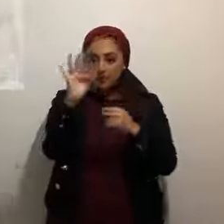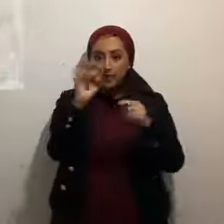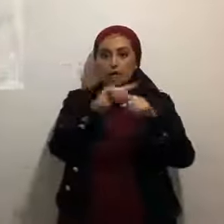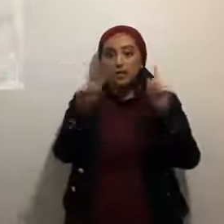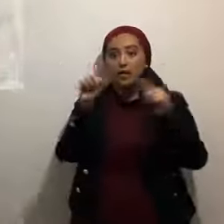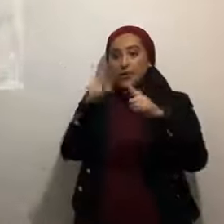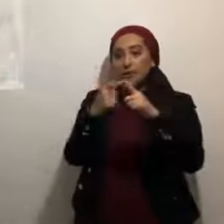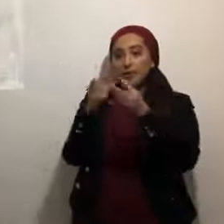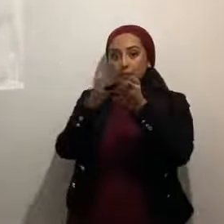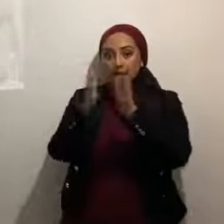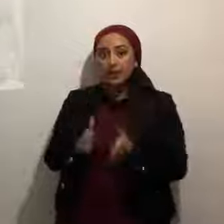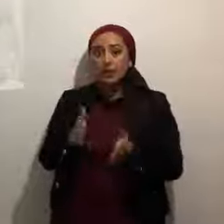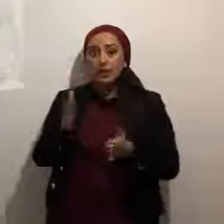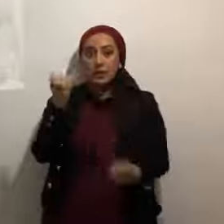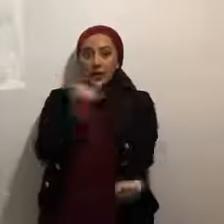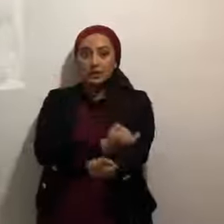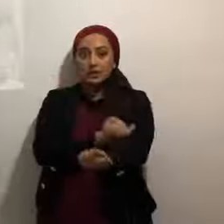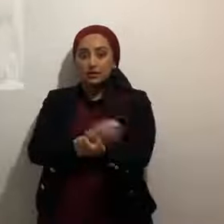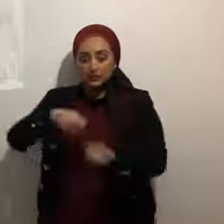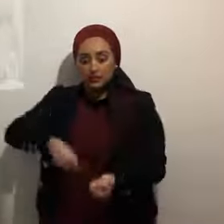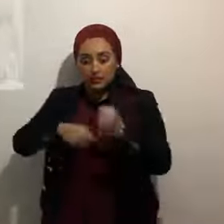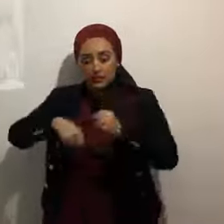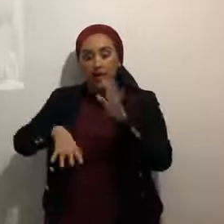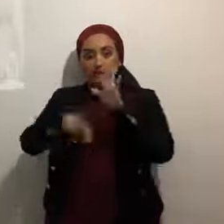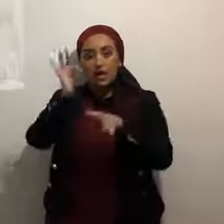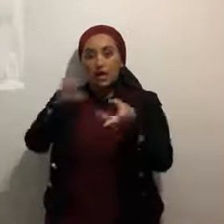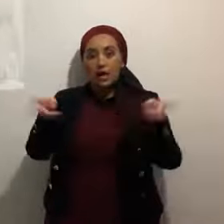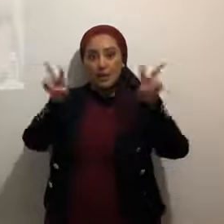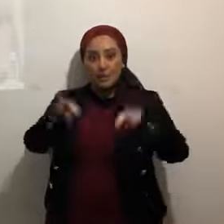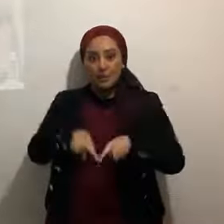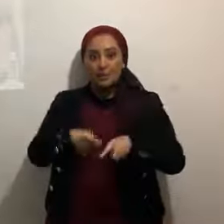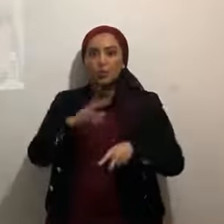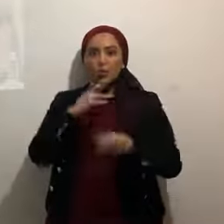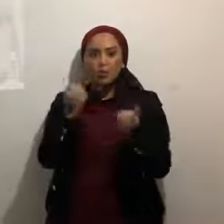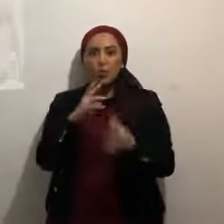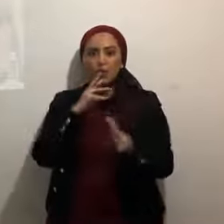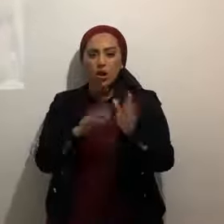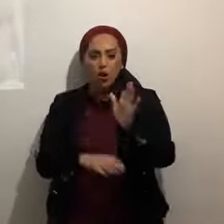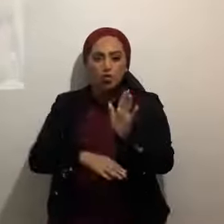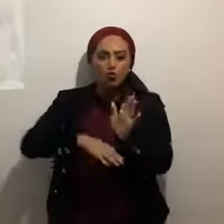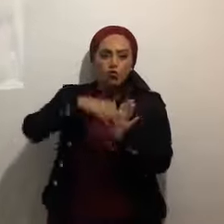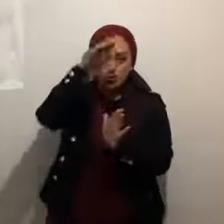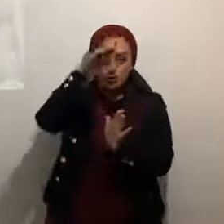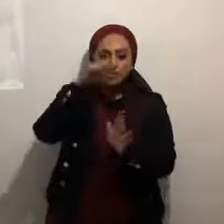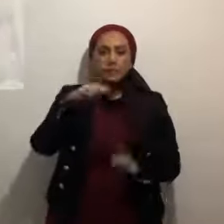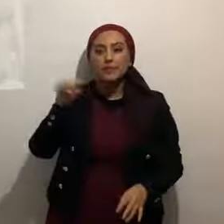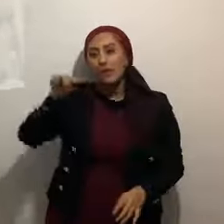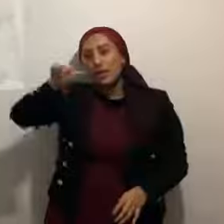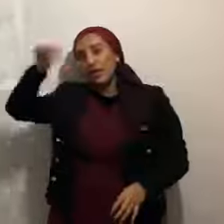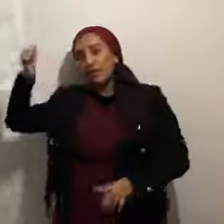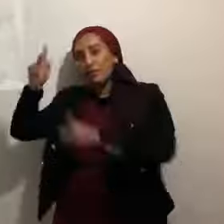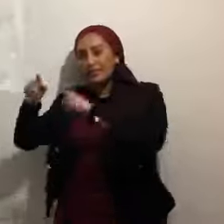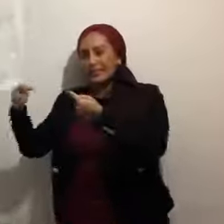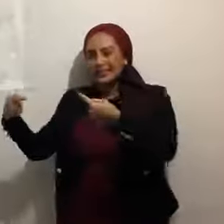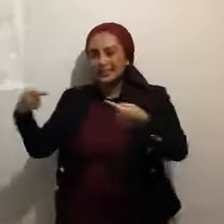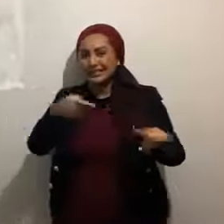siervos de Isaac cavaron en el valle y hallaron allí un pozo de aguas vivas, los pastores de Gerar riñeron con los pastores de Isaac, diciendo: